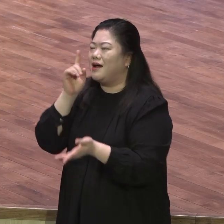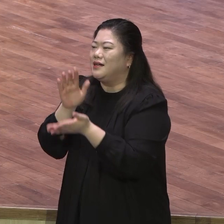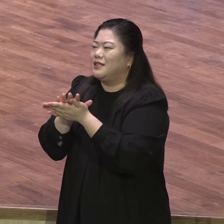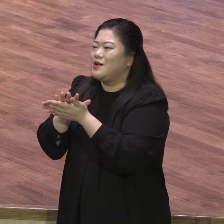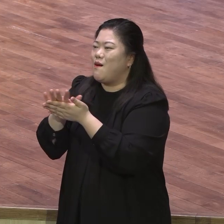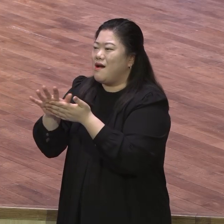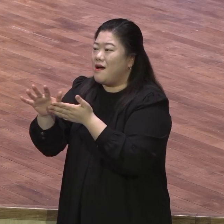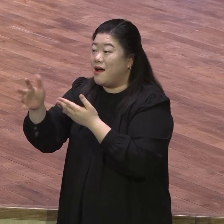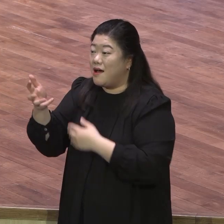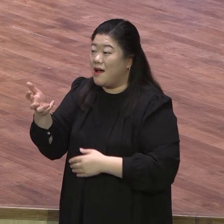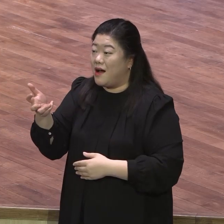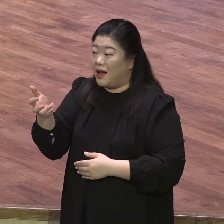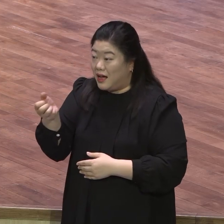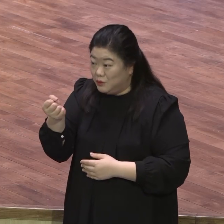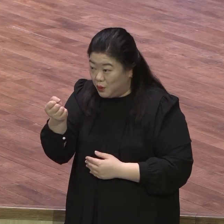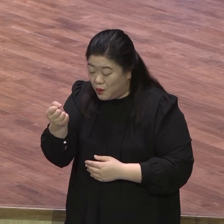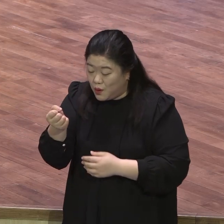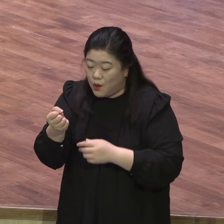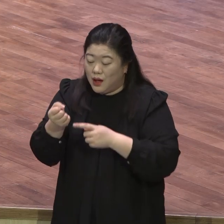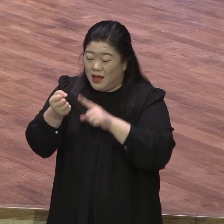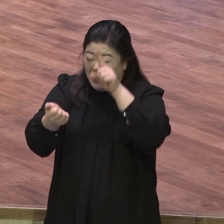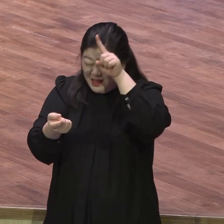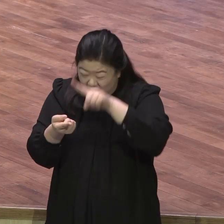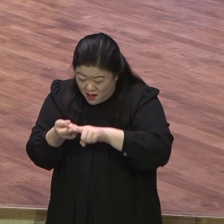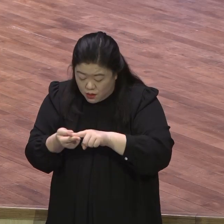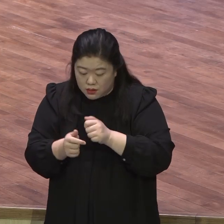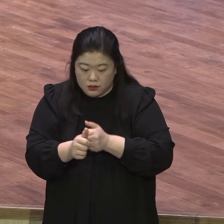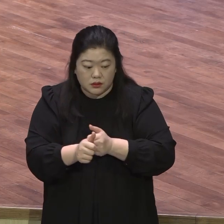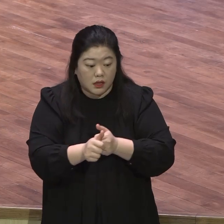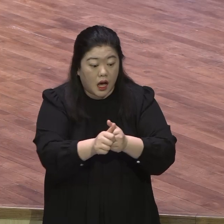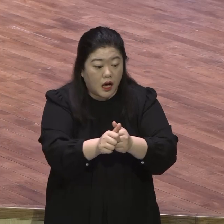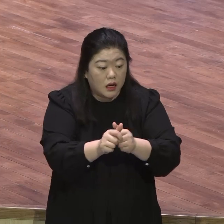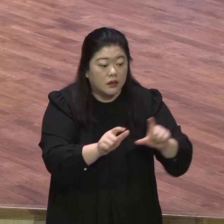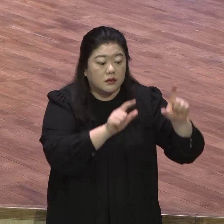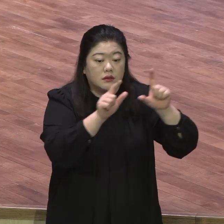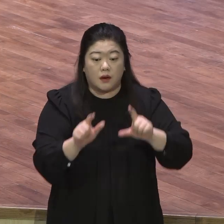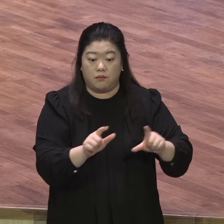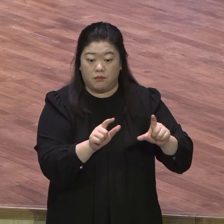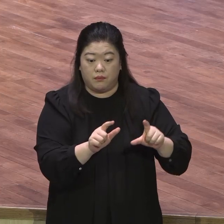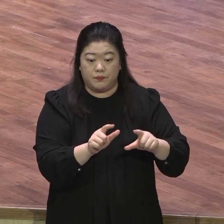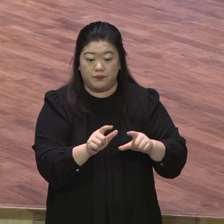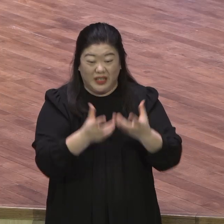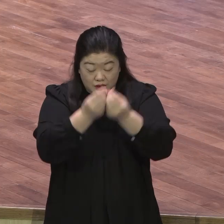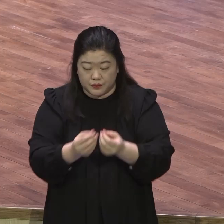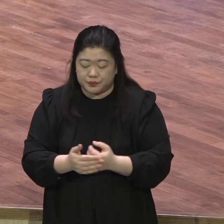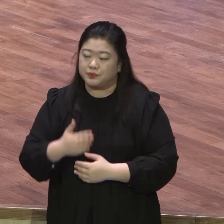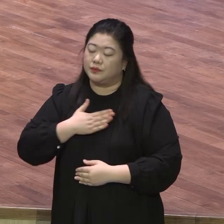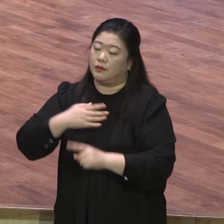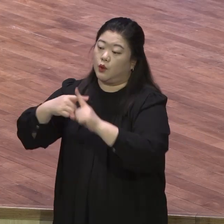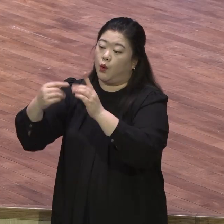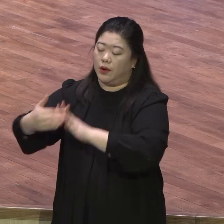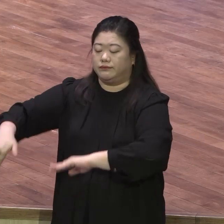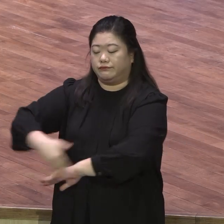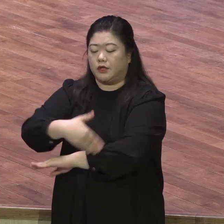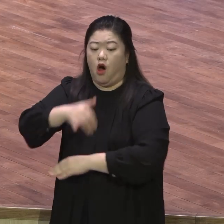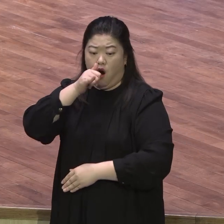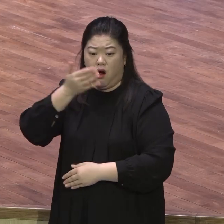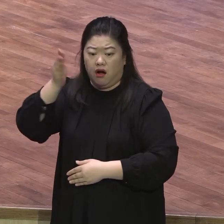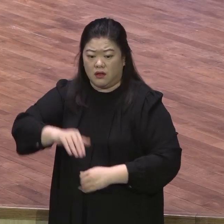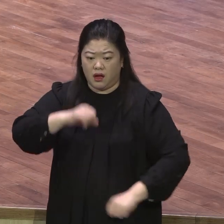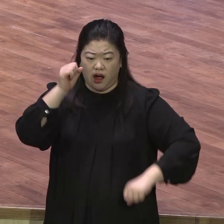삶으로 인도해 주십니다. 세상에 살다 보니까 이게 무슨 신자인지 불신자인지 구원래가 받은 건지 못 받은 건지.